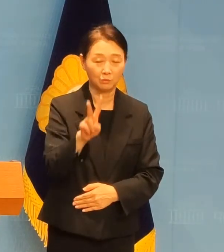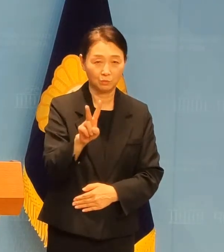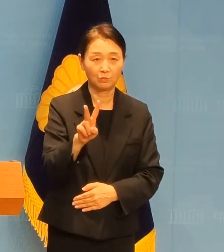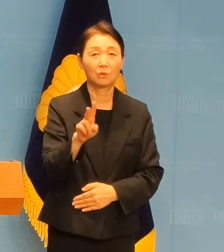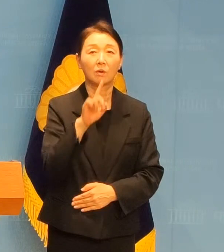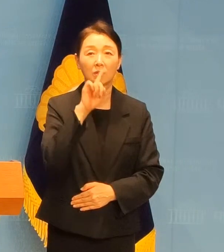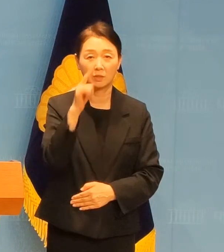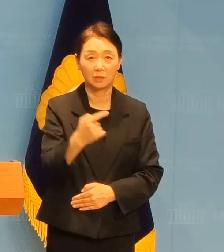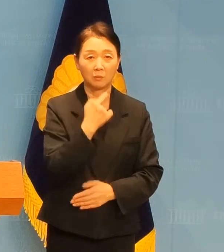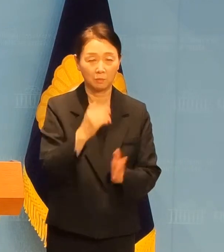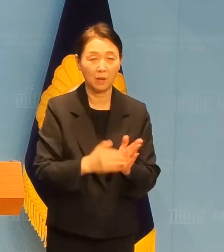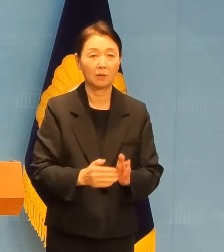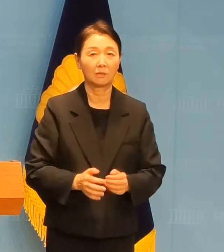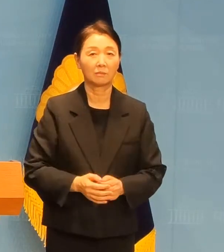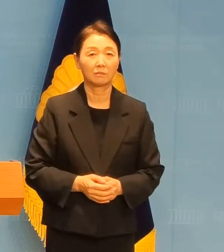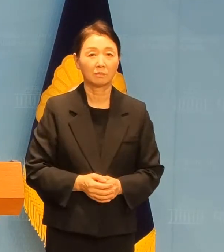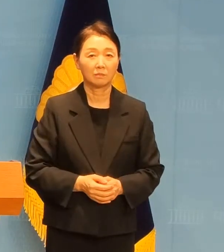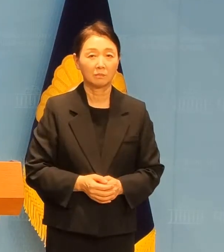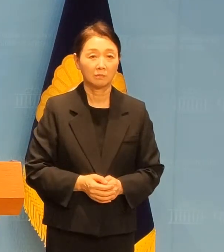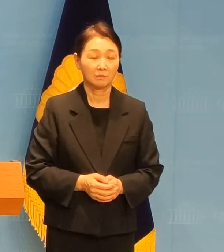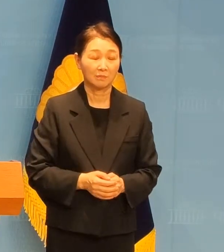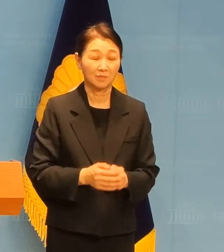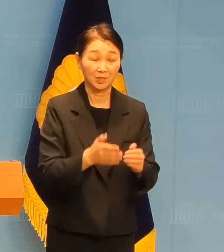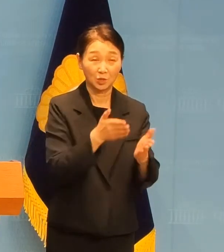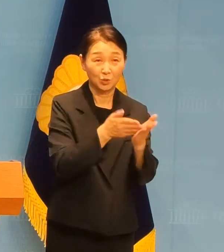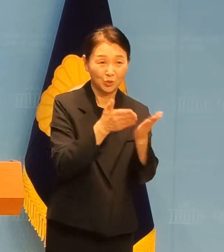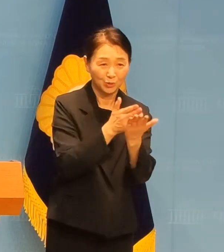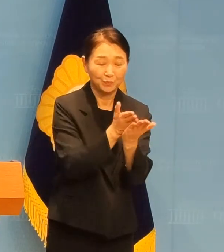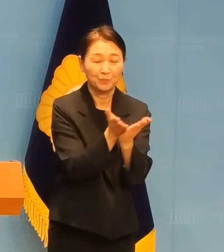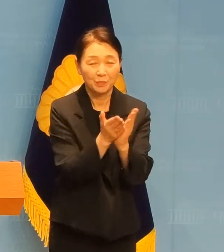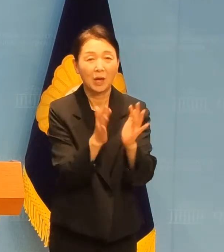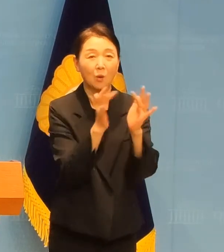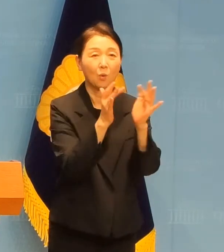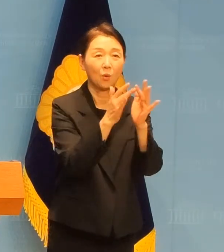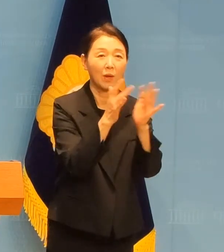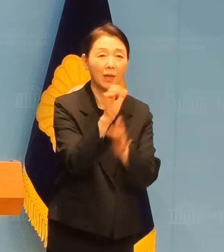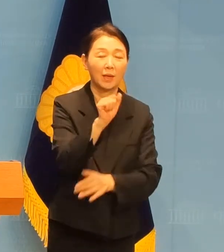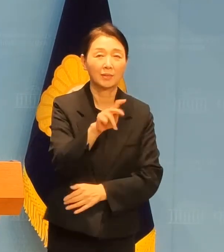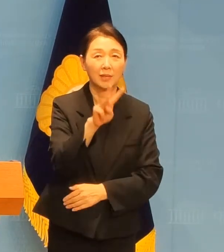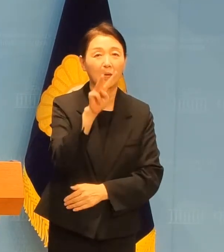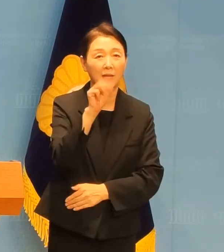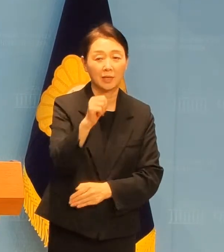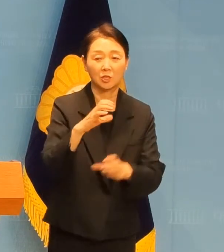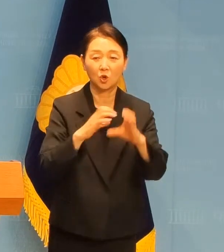5,902건이 제보가 접수되었습니다. 매체별로는 온라인, 커뮤니티나 SNS